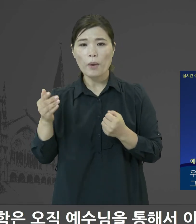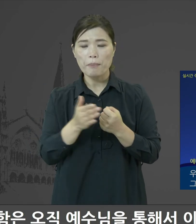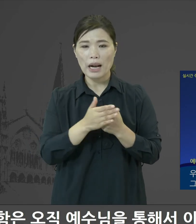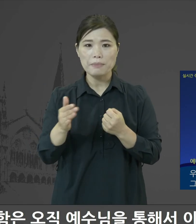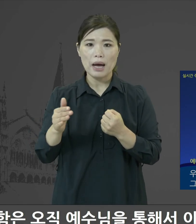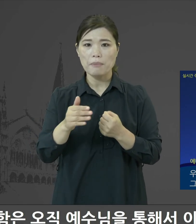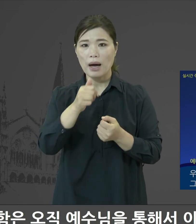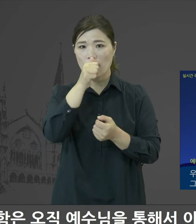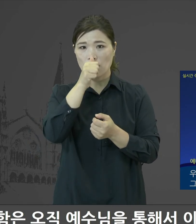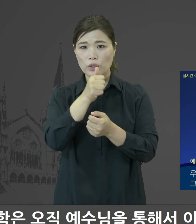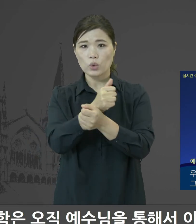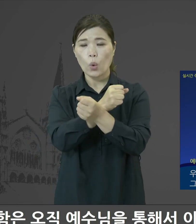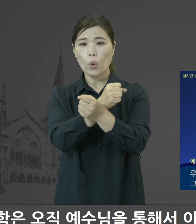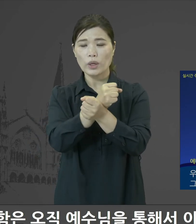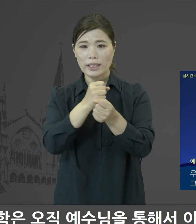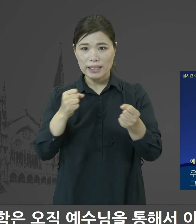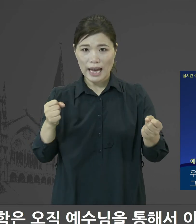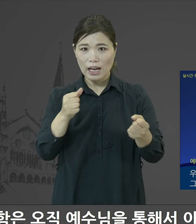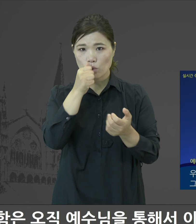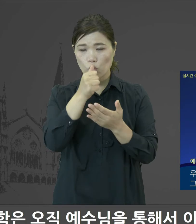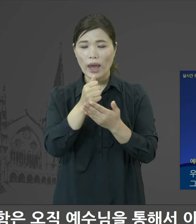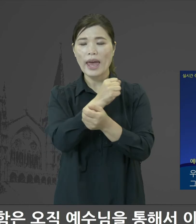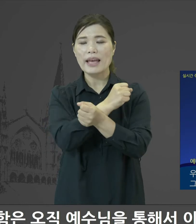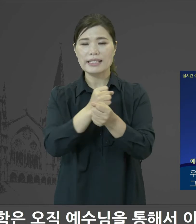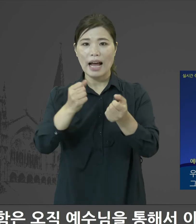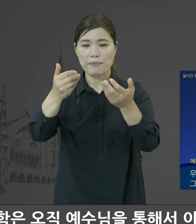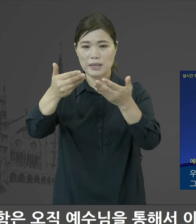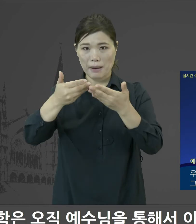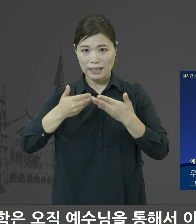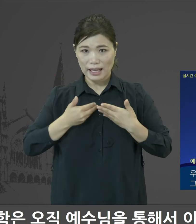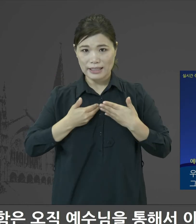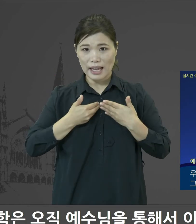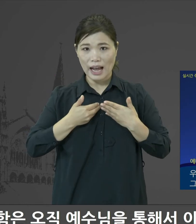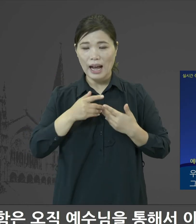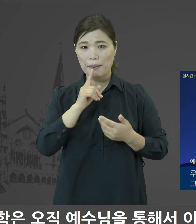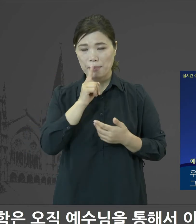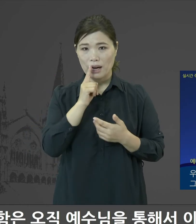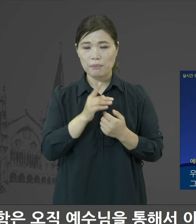곧 죄사함을 받았습니다. 그리스도 안에서.